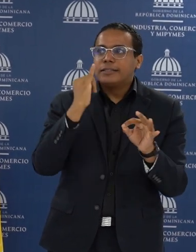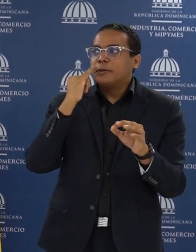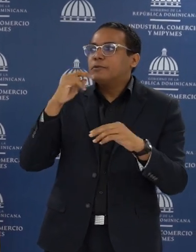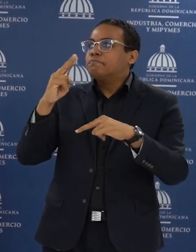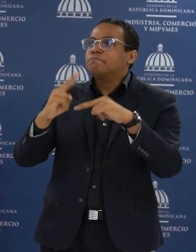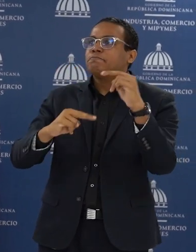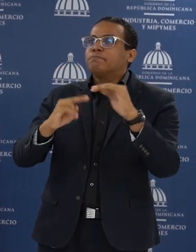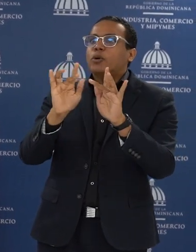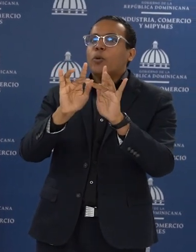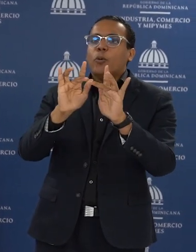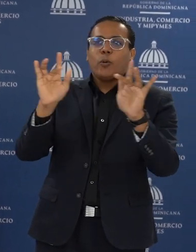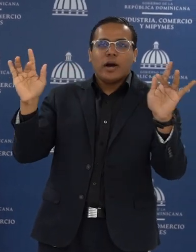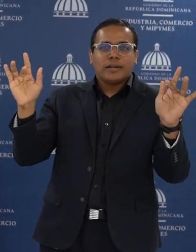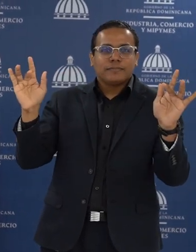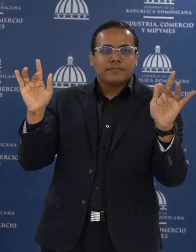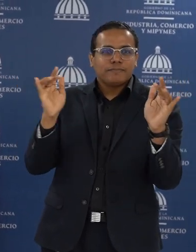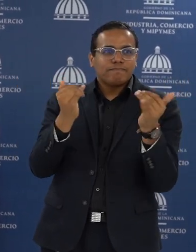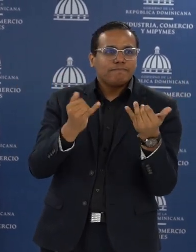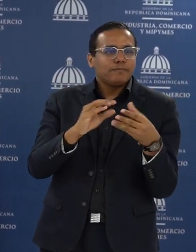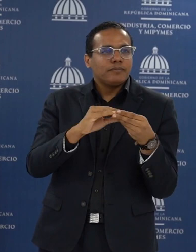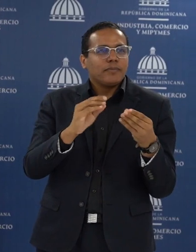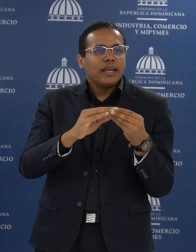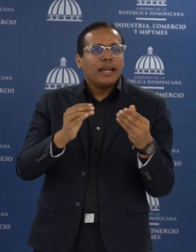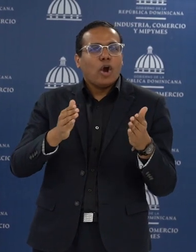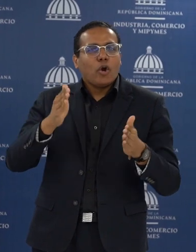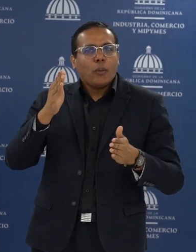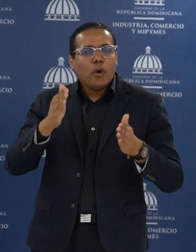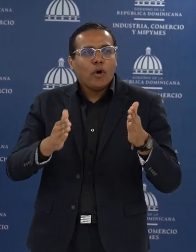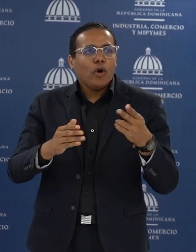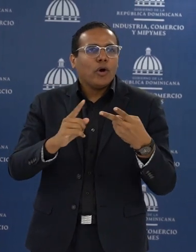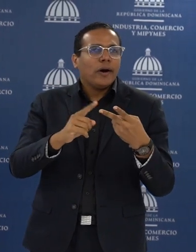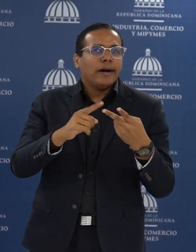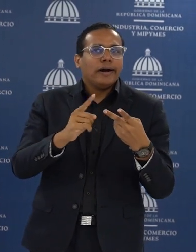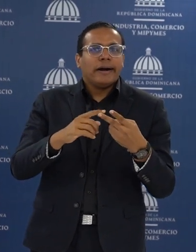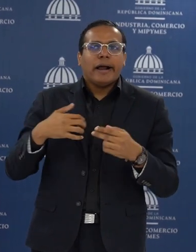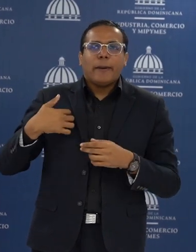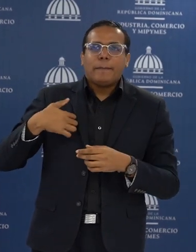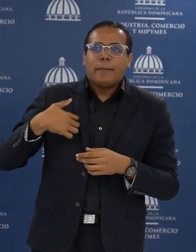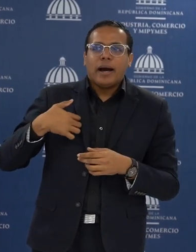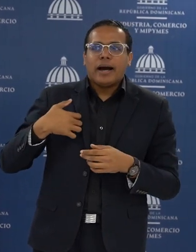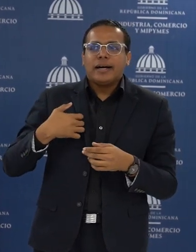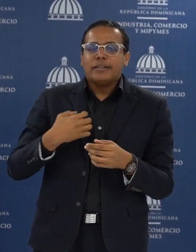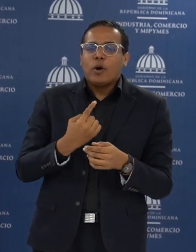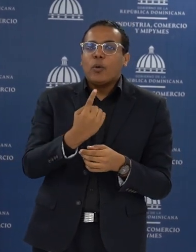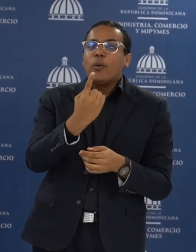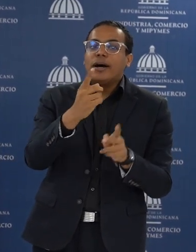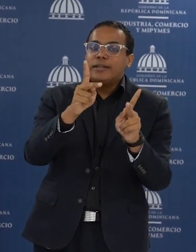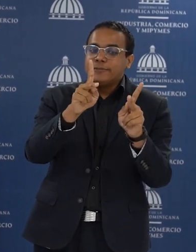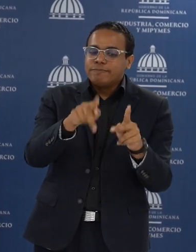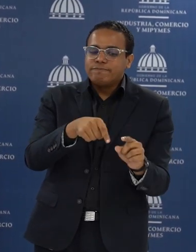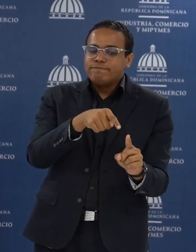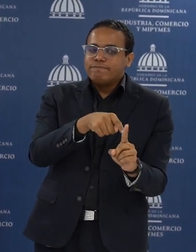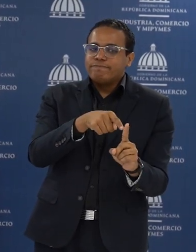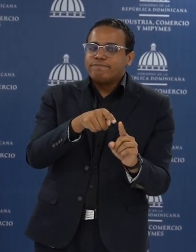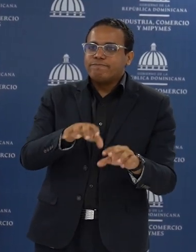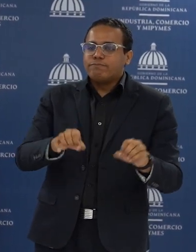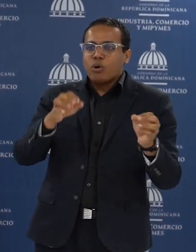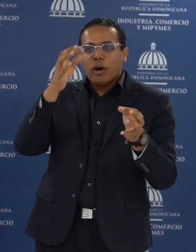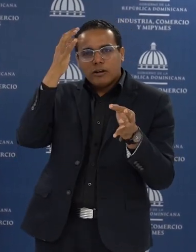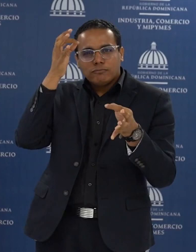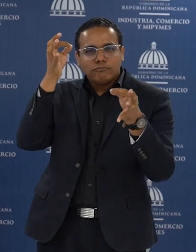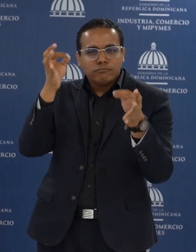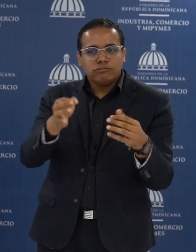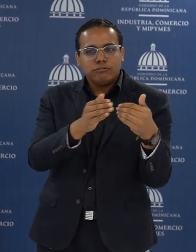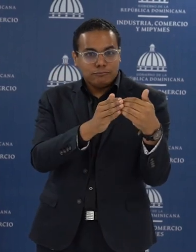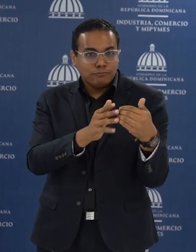vacío. Por más que hoy se hable de robótica o de automatización, alguien tiene que tomar una decisión y